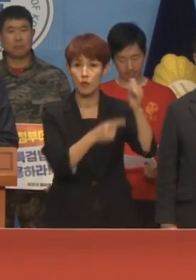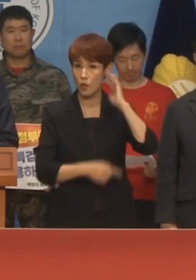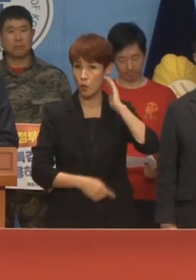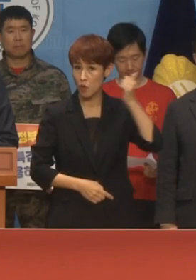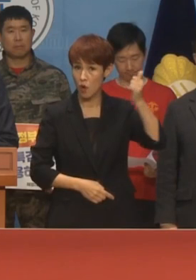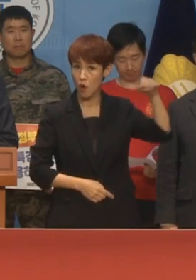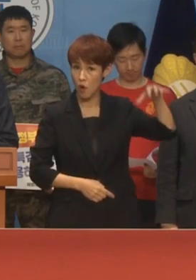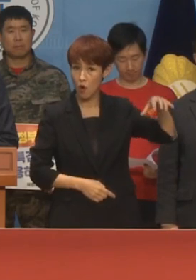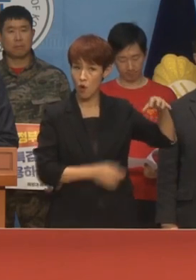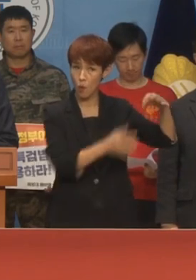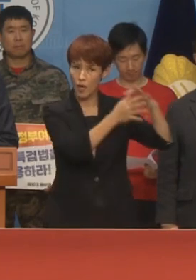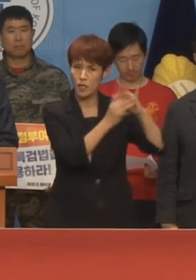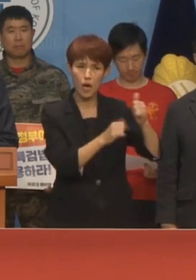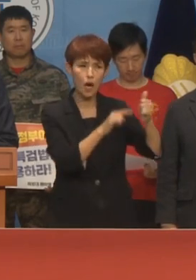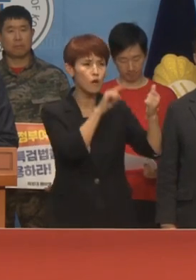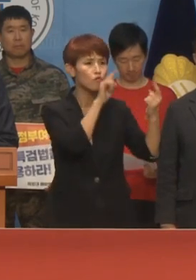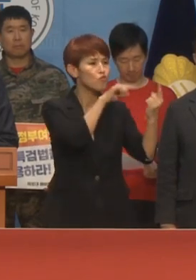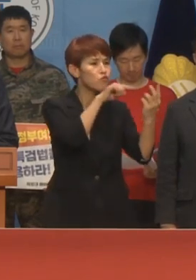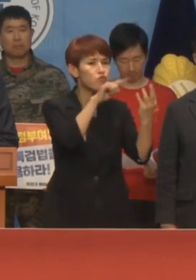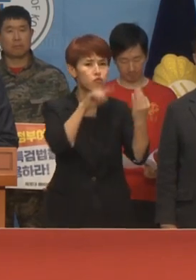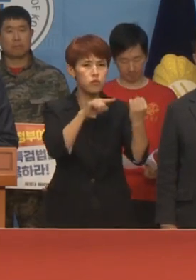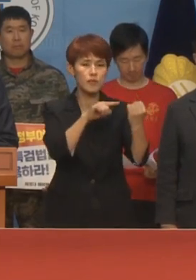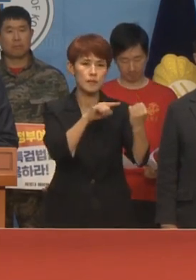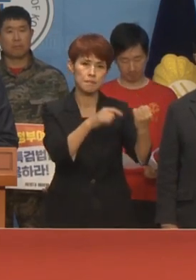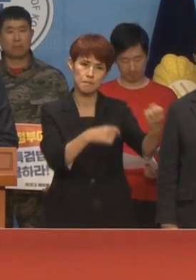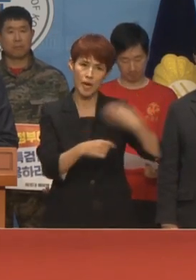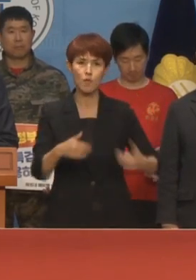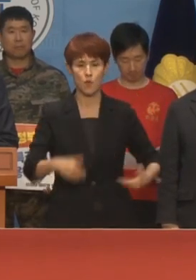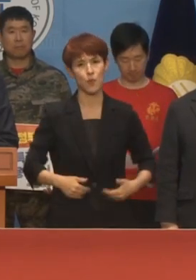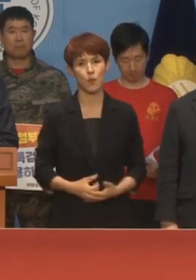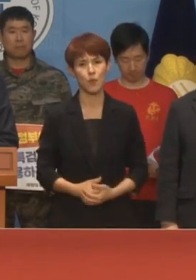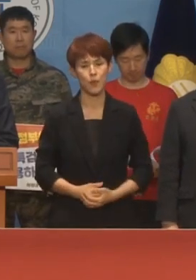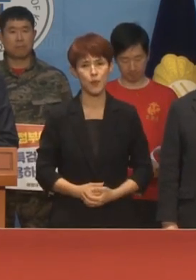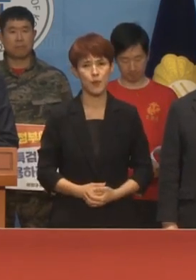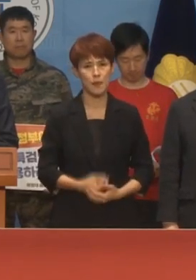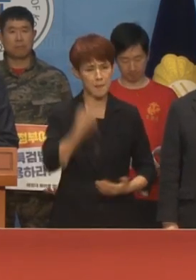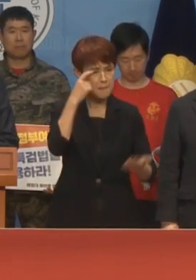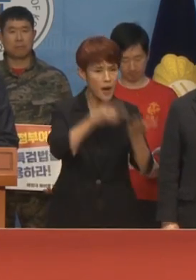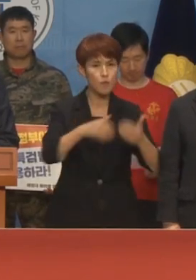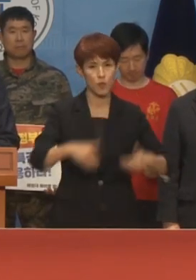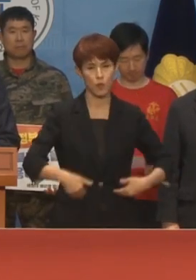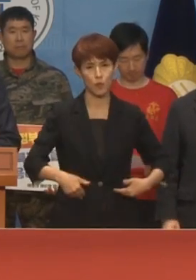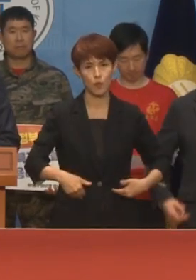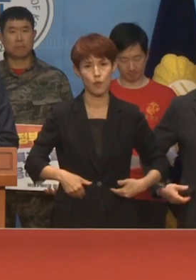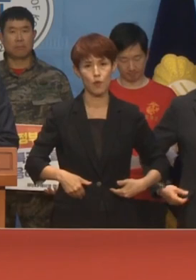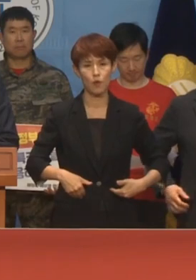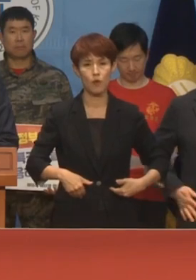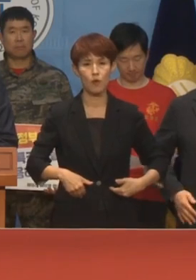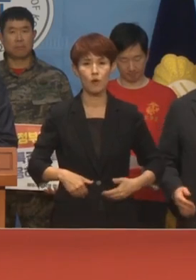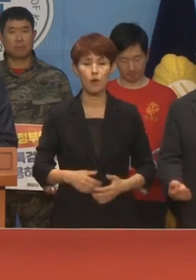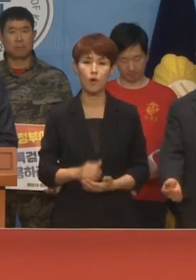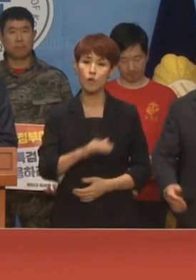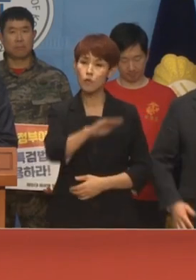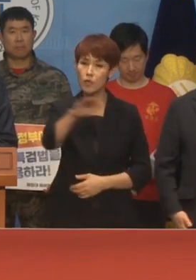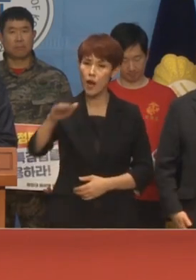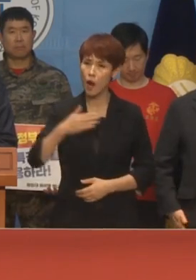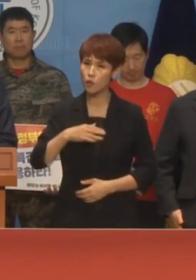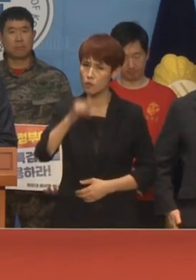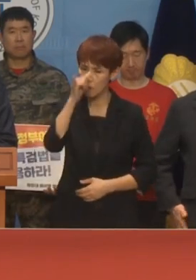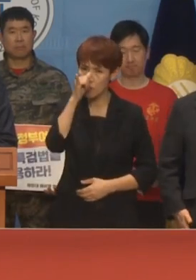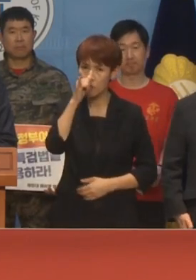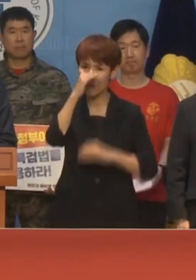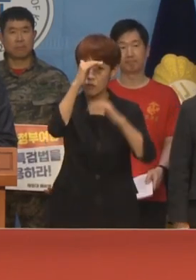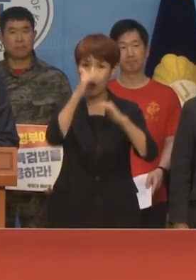대통령실 관계자 중에서 누구인지 밝혀져야 됩니다. 그러면 그 전에 우리가 모두 알았던 쟁점은